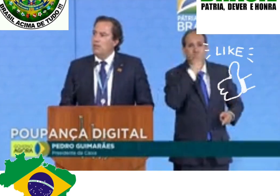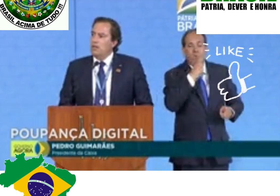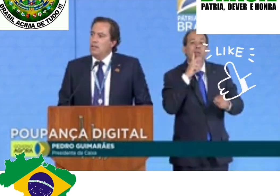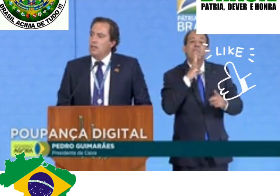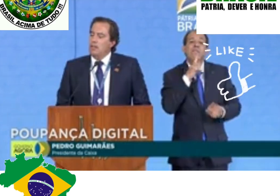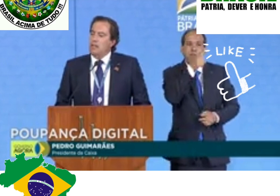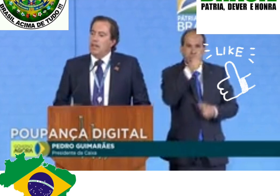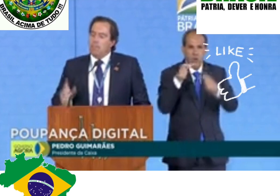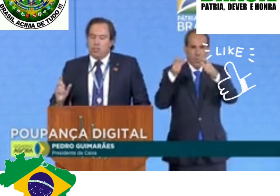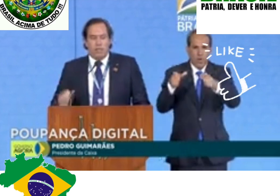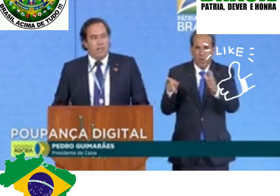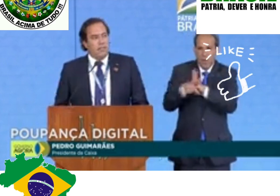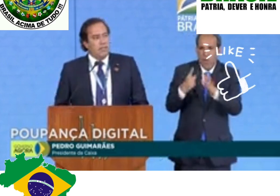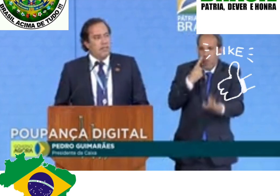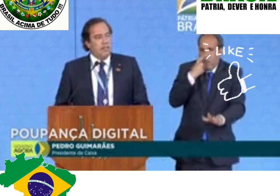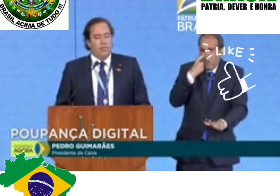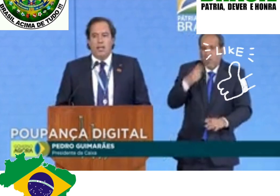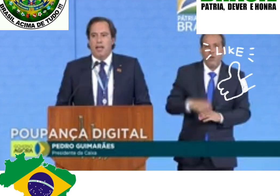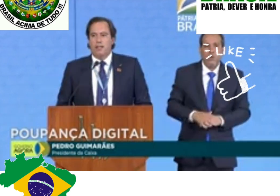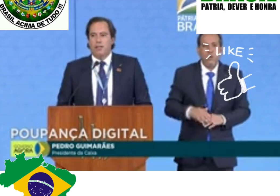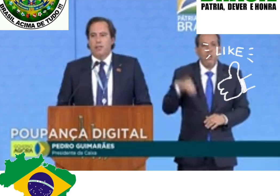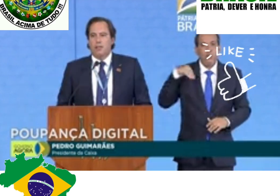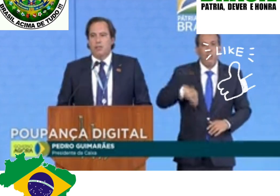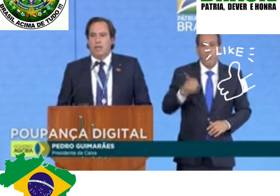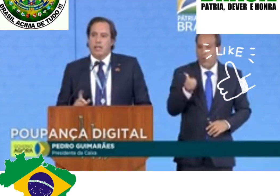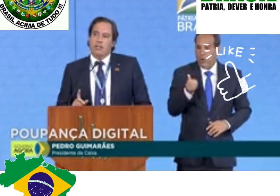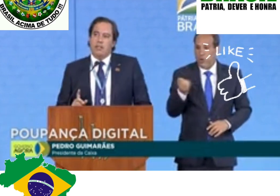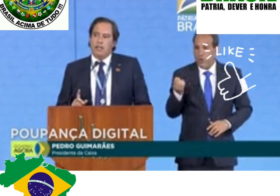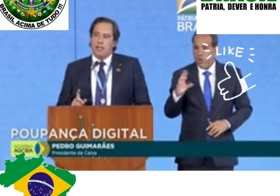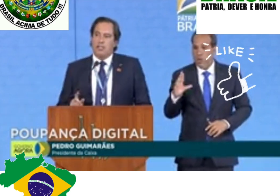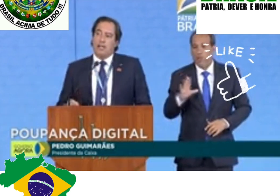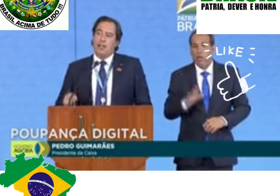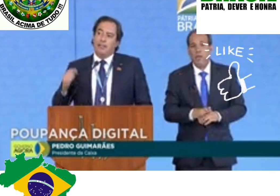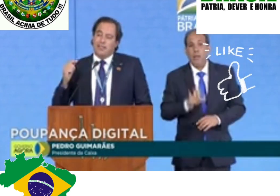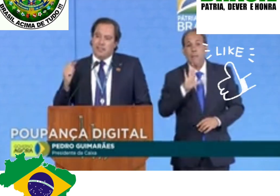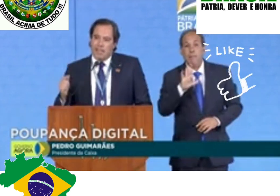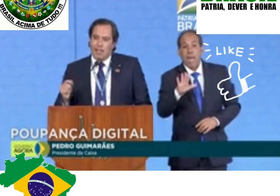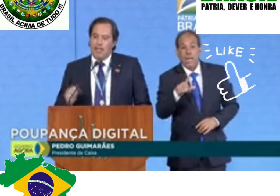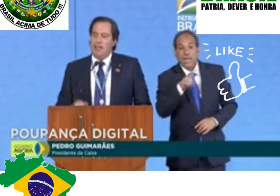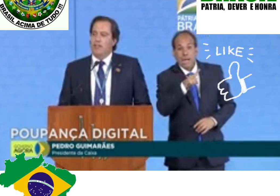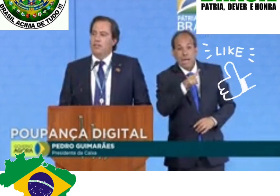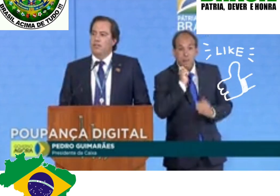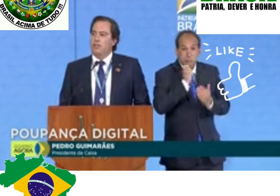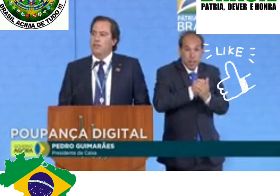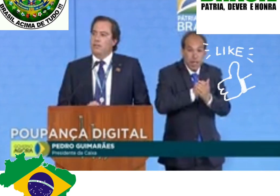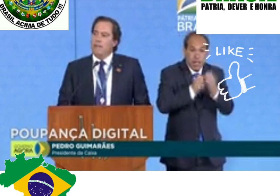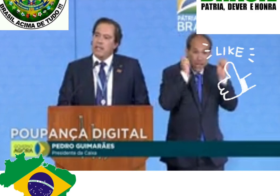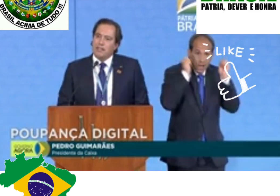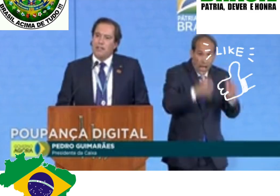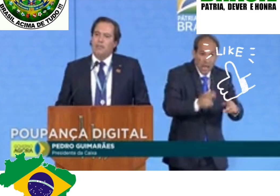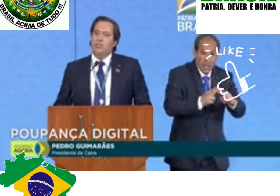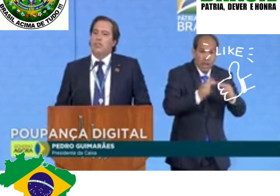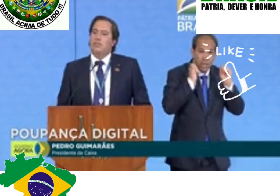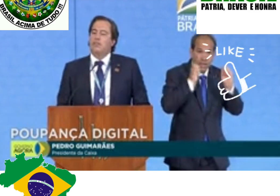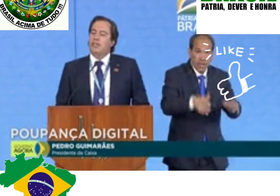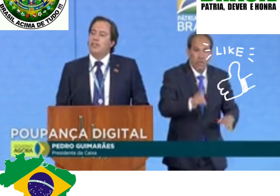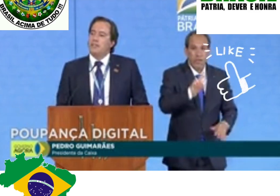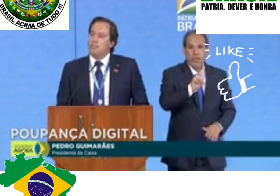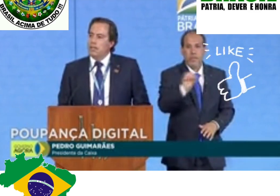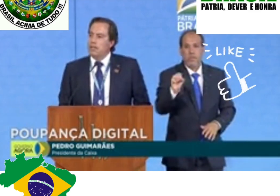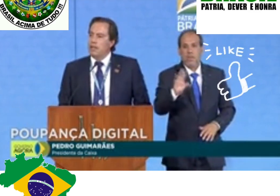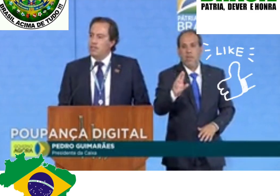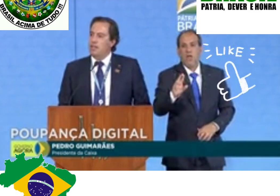lixão, a pessoa recebia R$600, só que ela tinha que gastar R$100 para sair do lixão